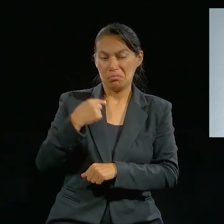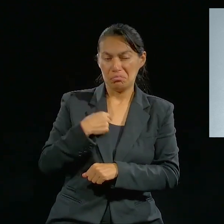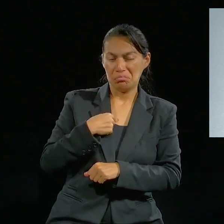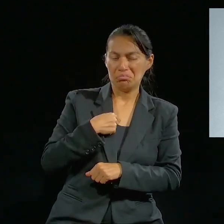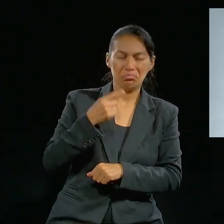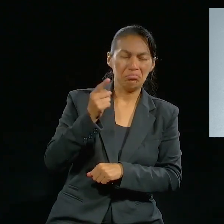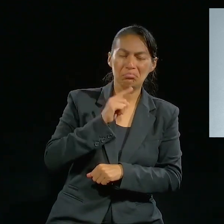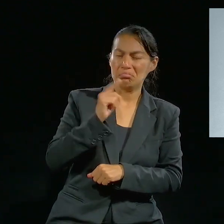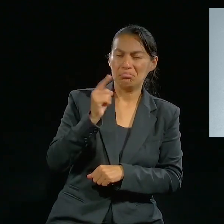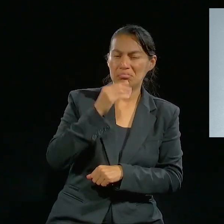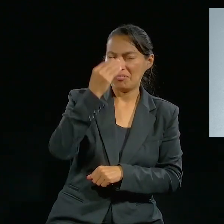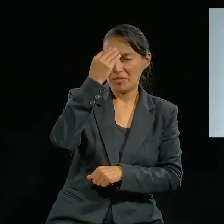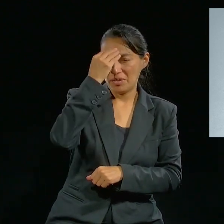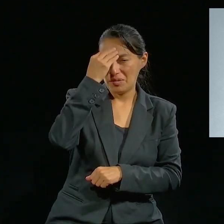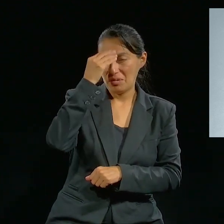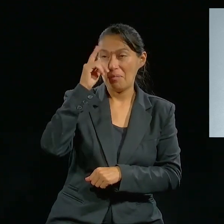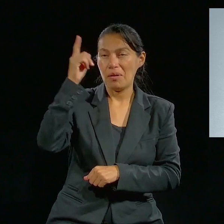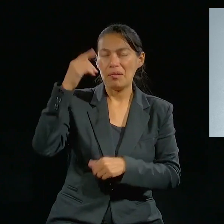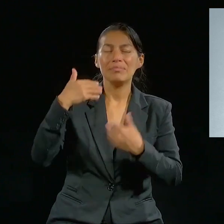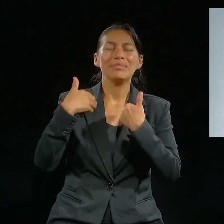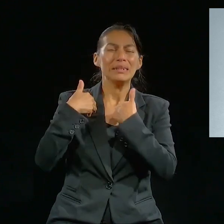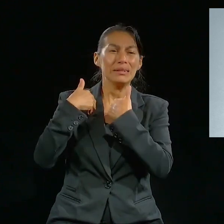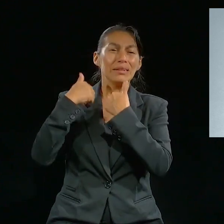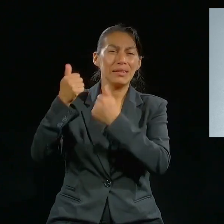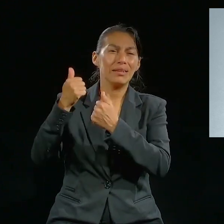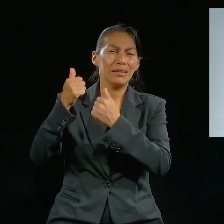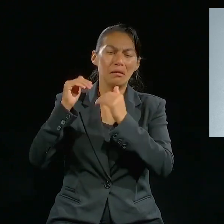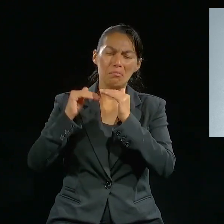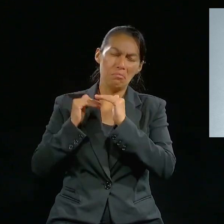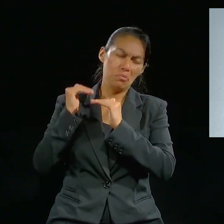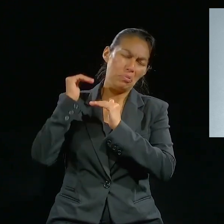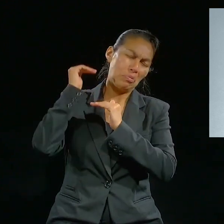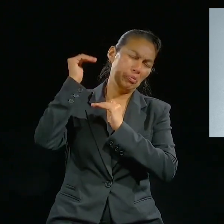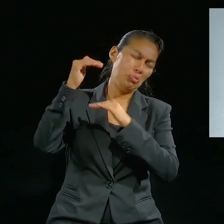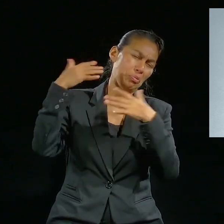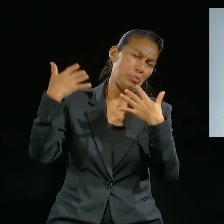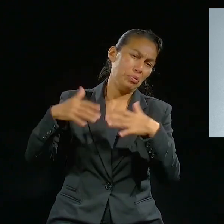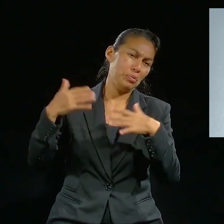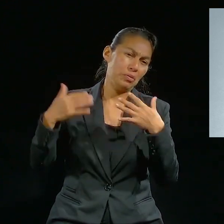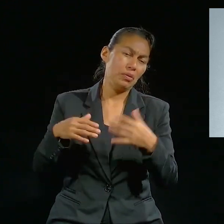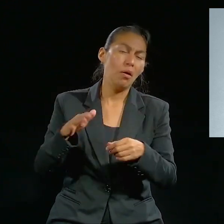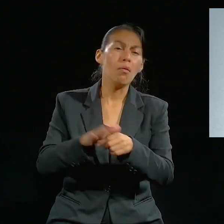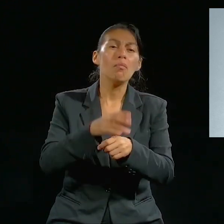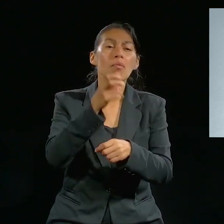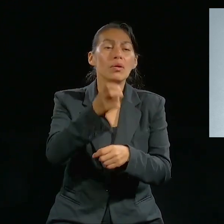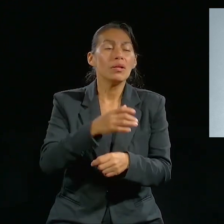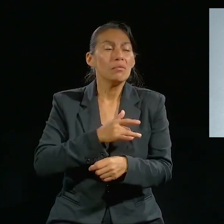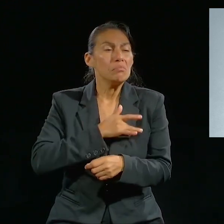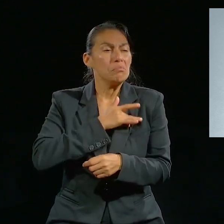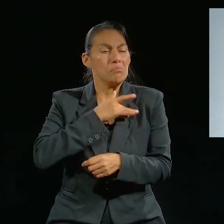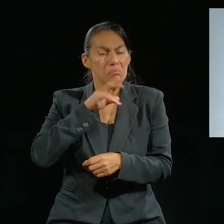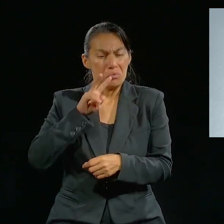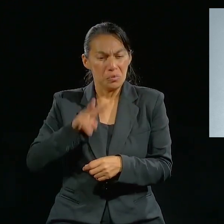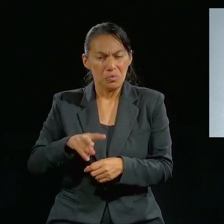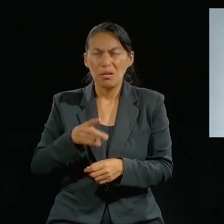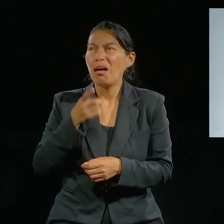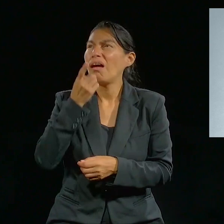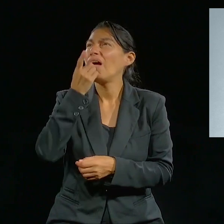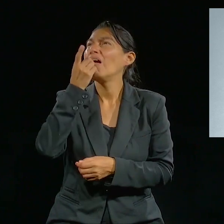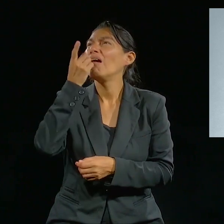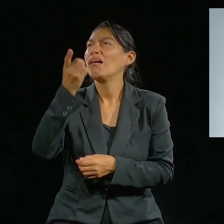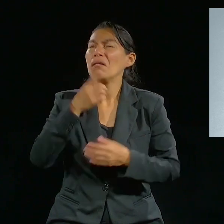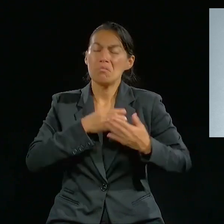y quien te comprende mejor. Por lo tanto, uno puede ser tal cual, auténtico,